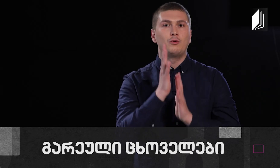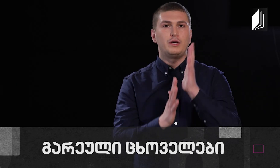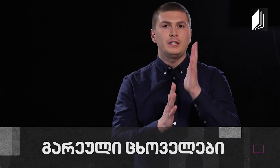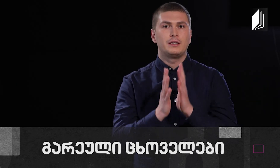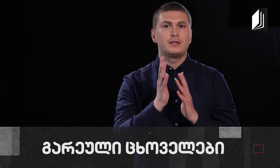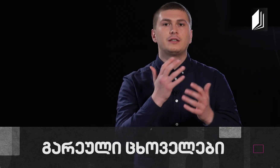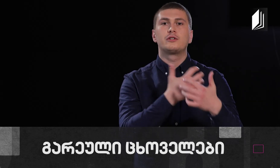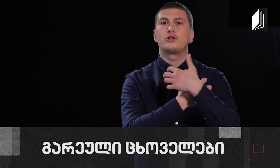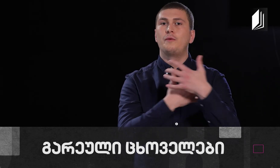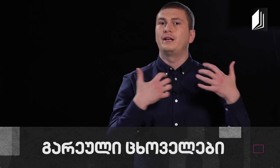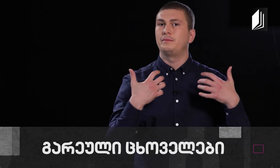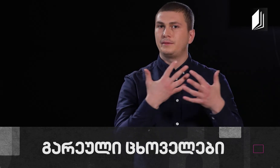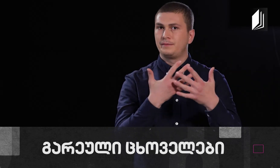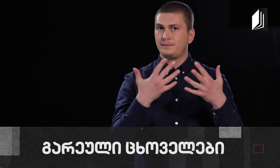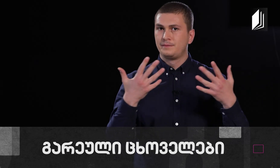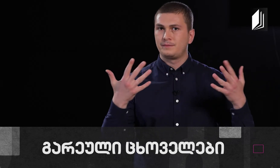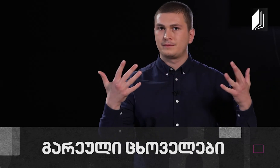გარეული ცხოველები.